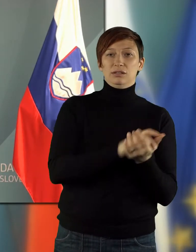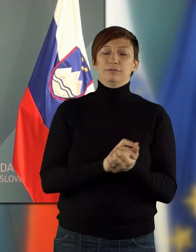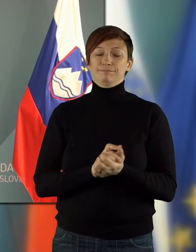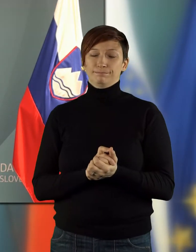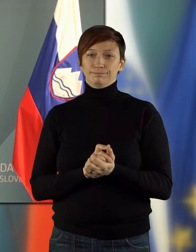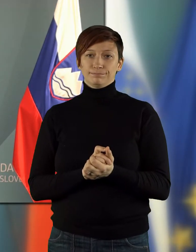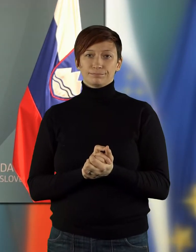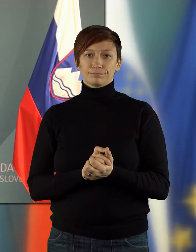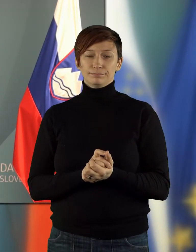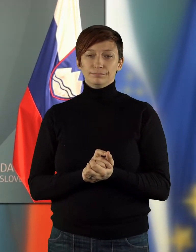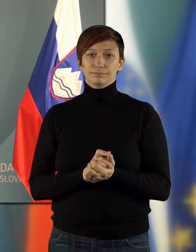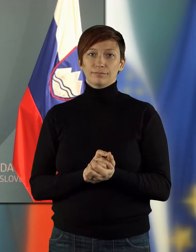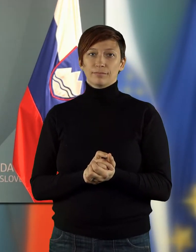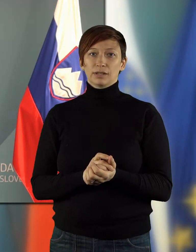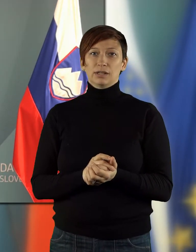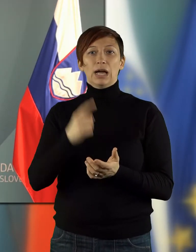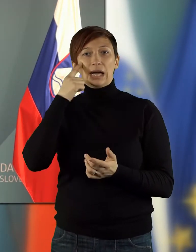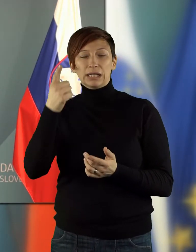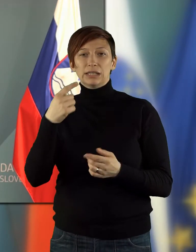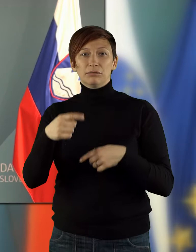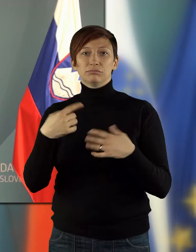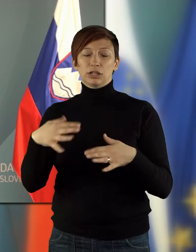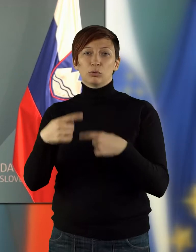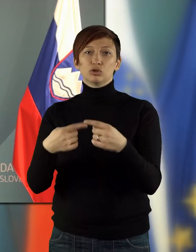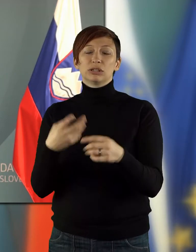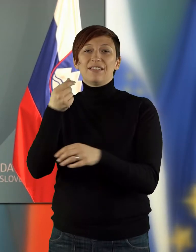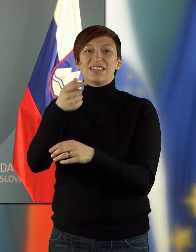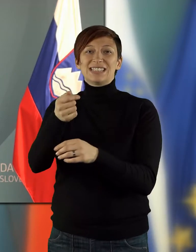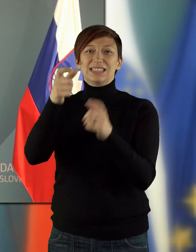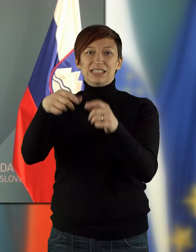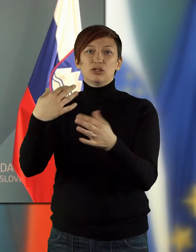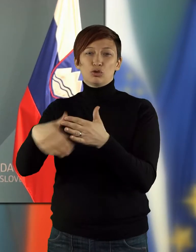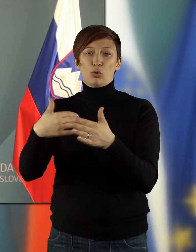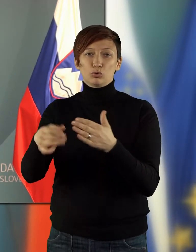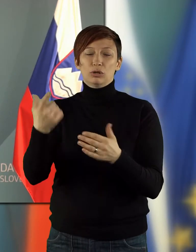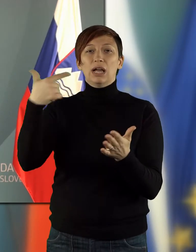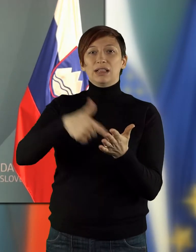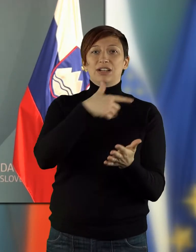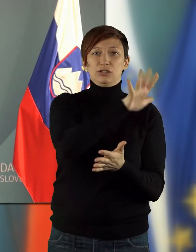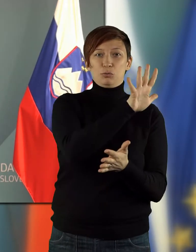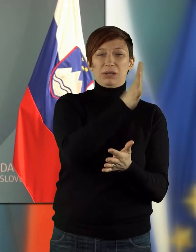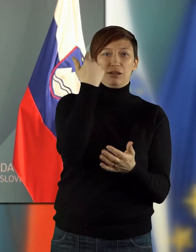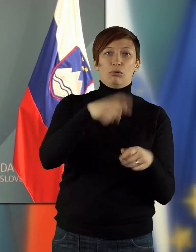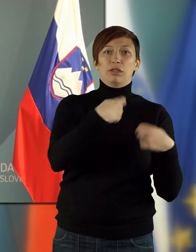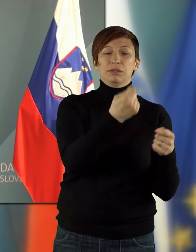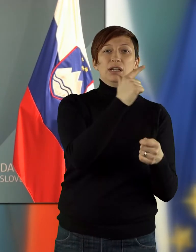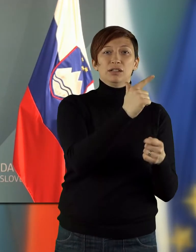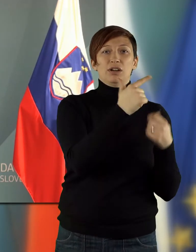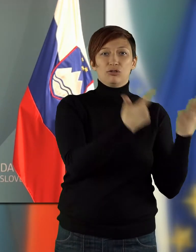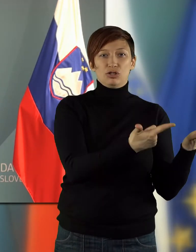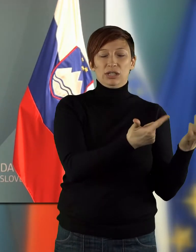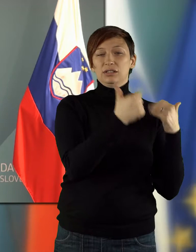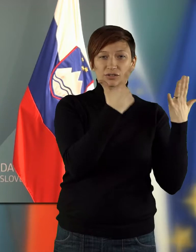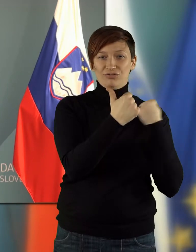leto 2015. Glede tekočih stroškov in investicij, v letu 2015 je bilo